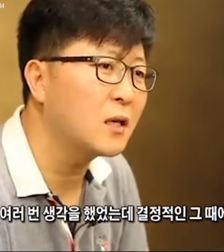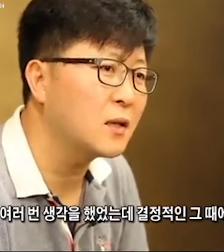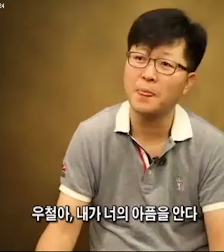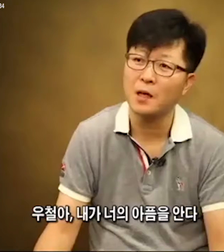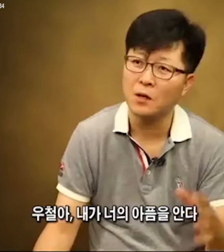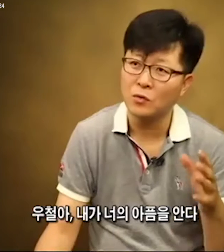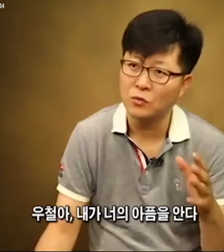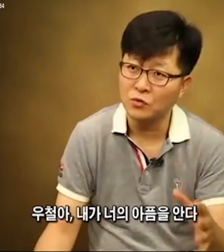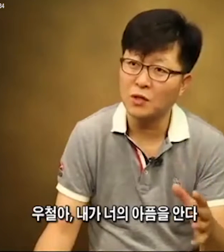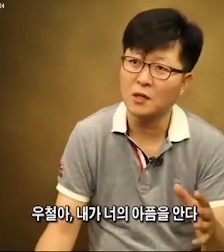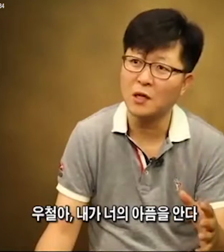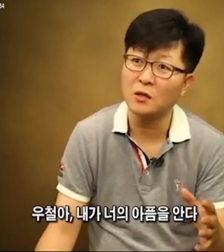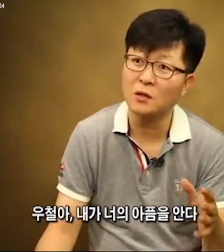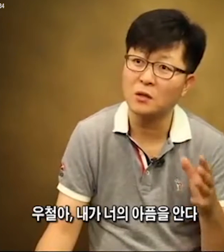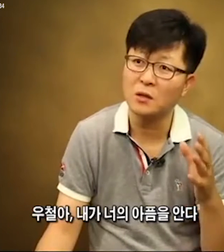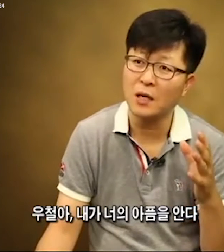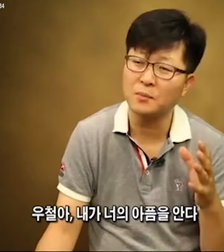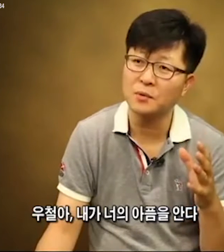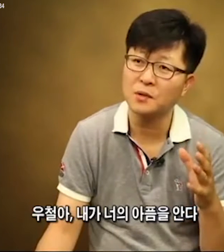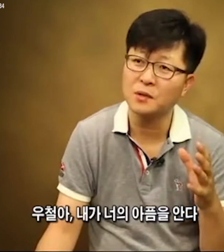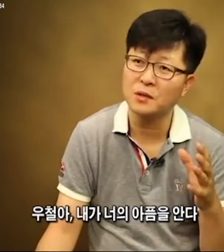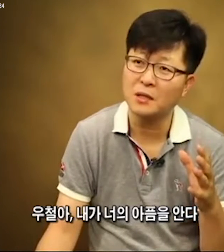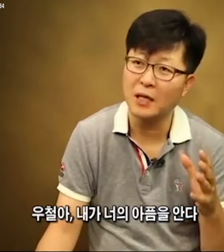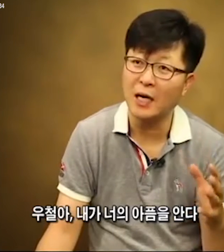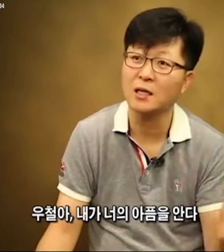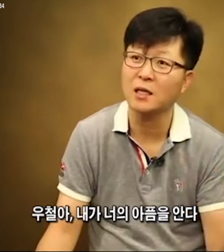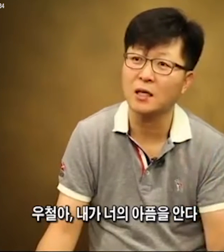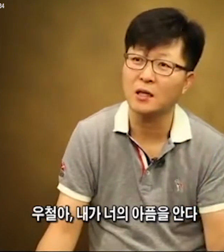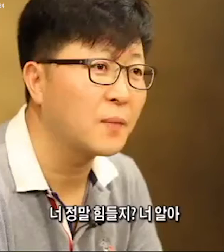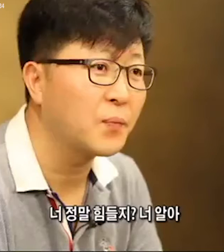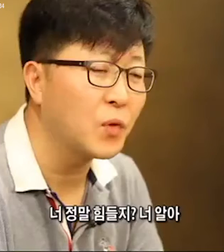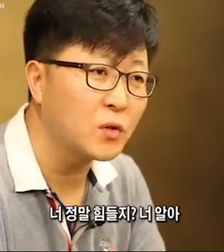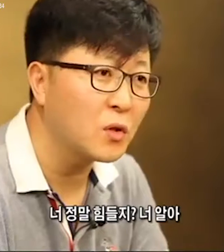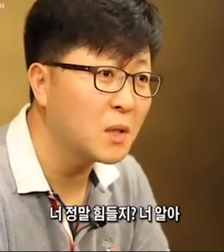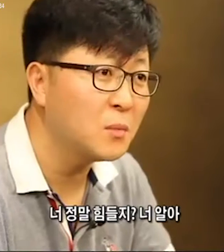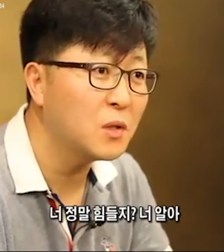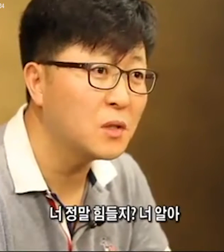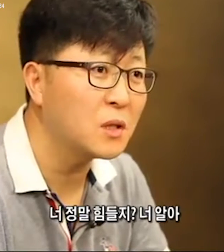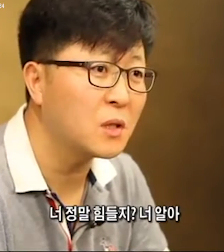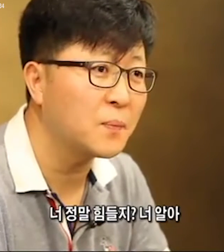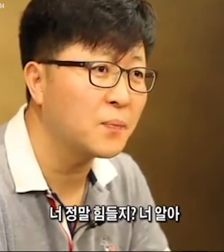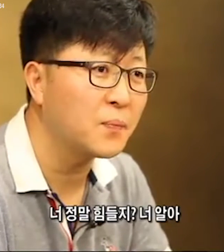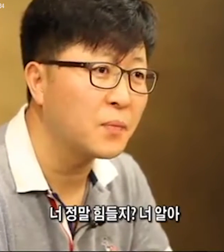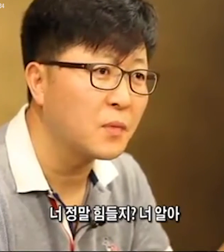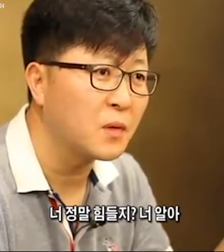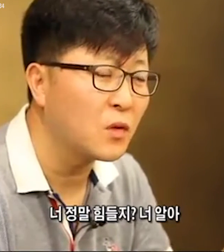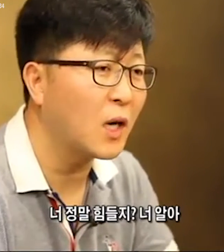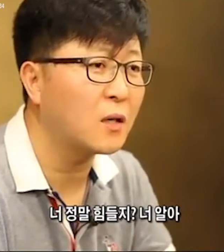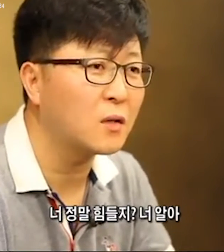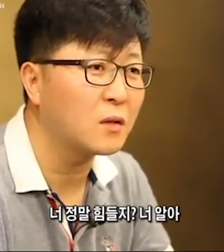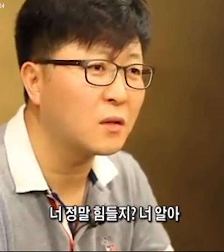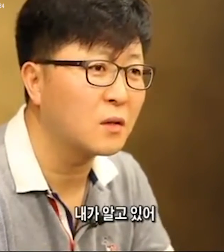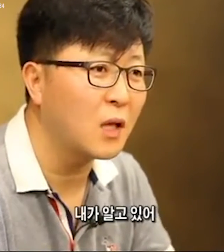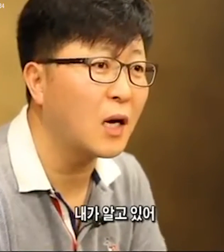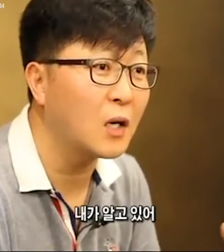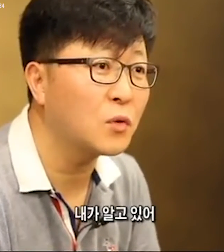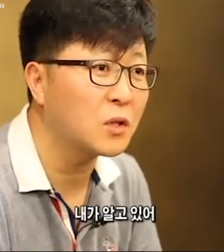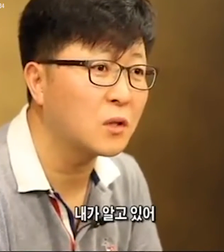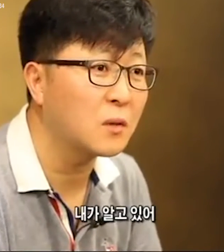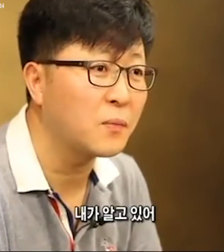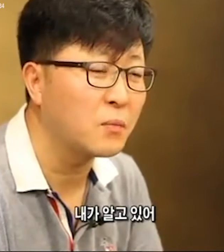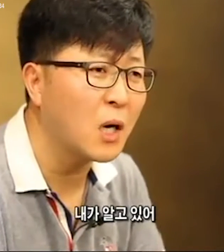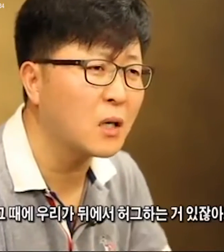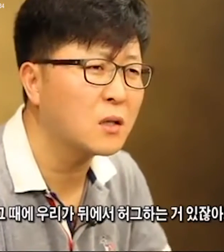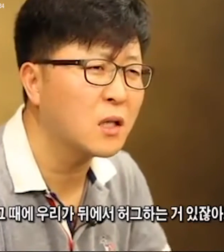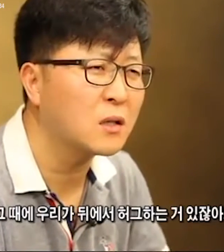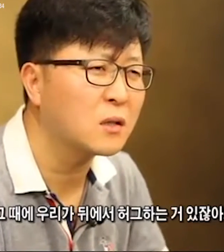결정적인 그때 우철아, 내가 너 아픔을 안다. 너 정말 힘들지? 너 알아. 내가